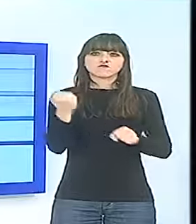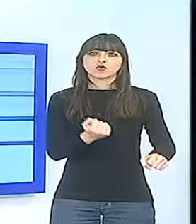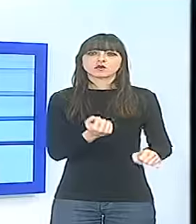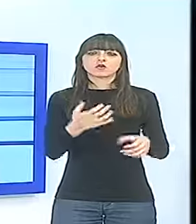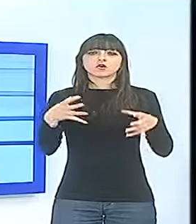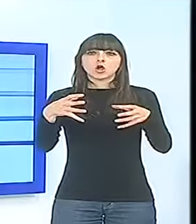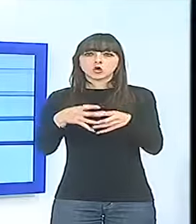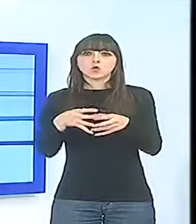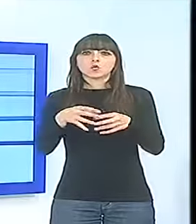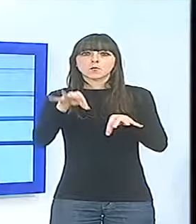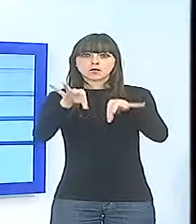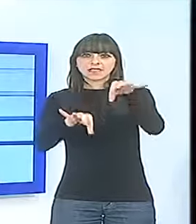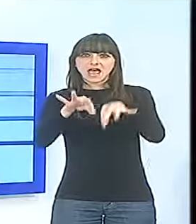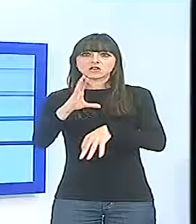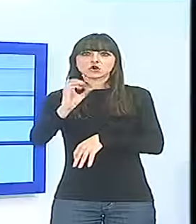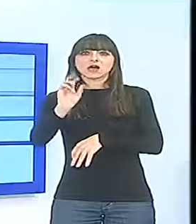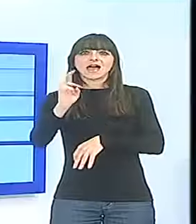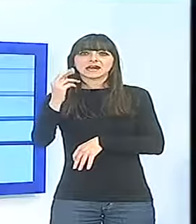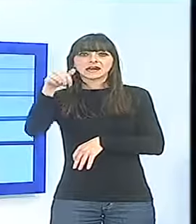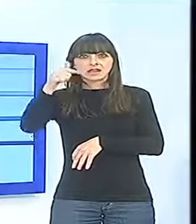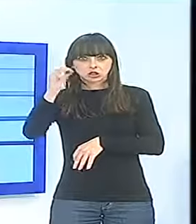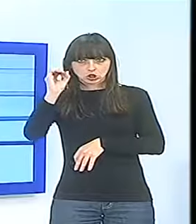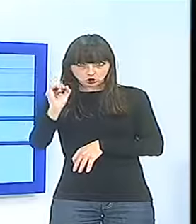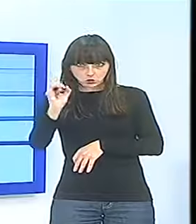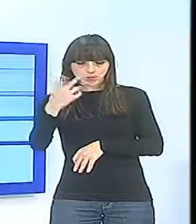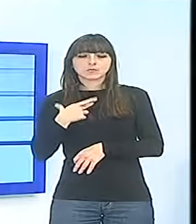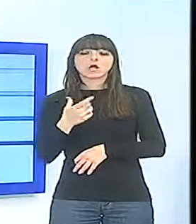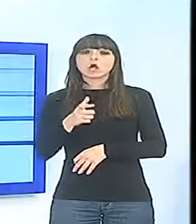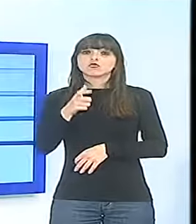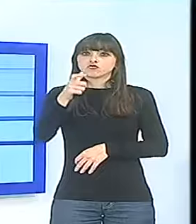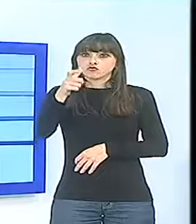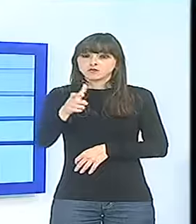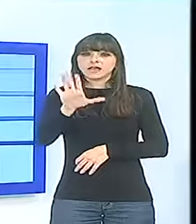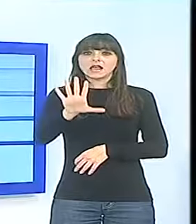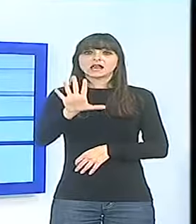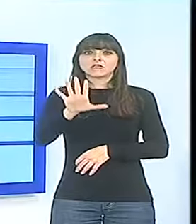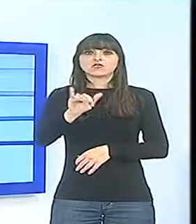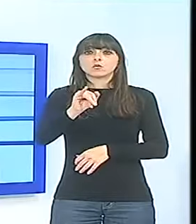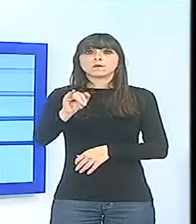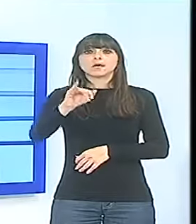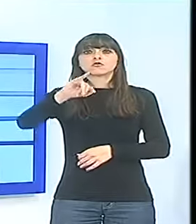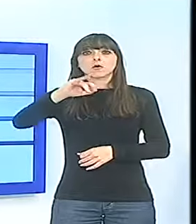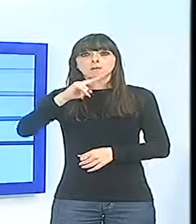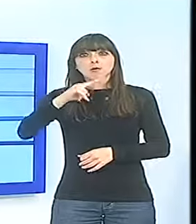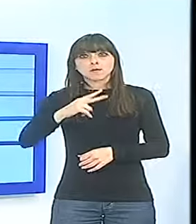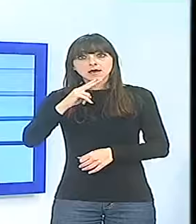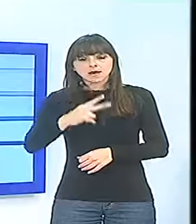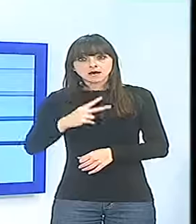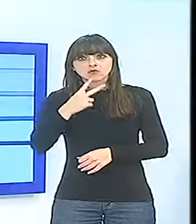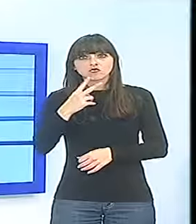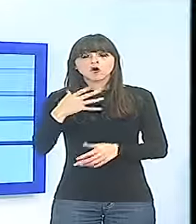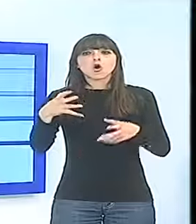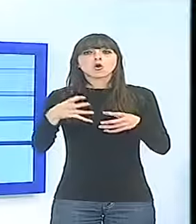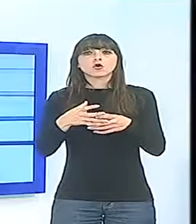della compagnia teatrale. Giovedì 7 novembre alle 17.30 nel ridotto del Giglio la